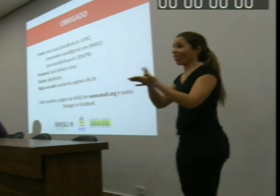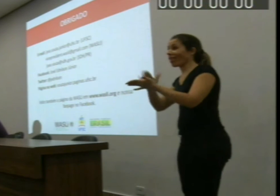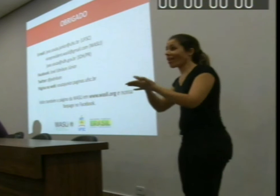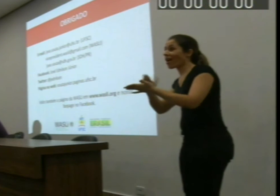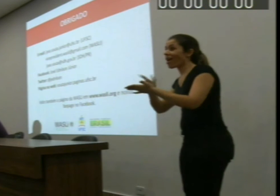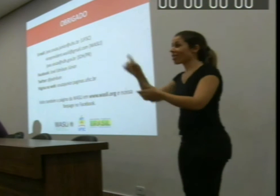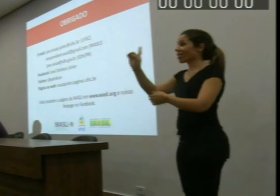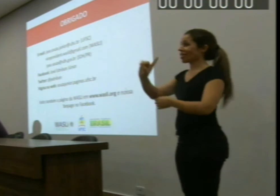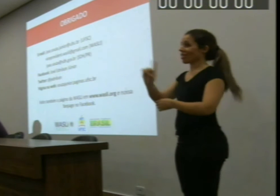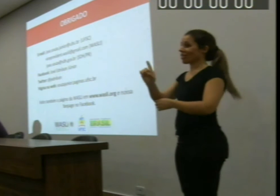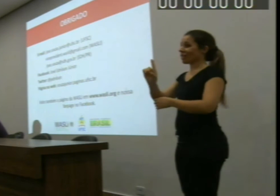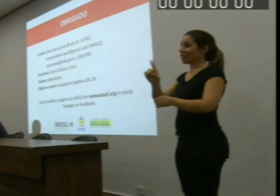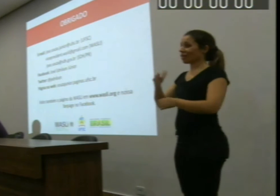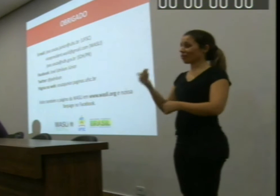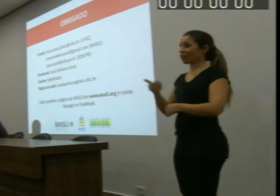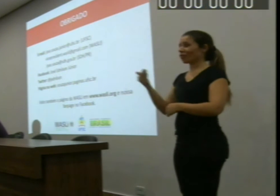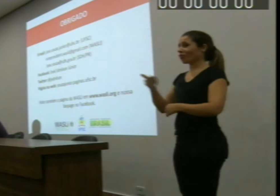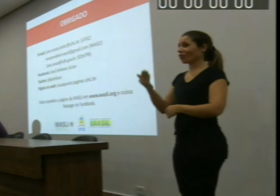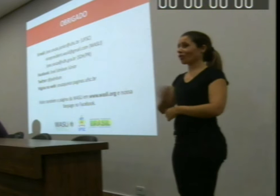frequência na